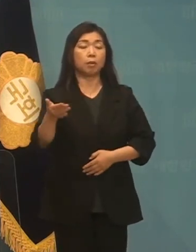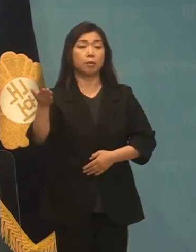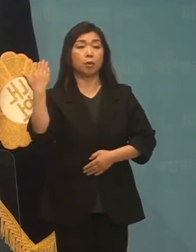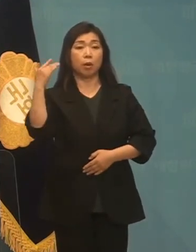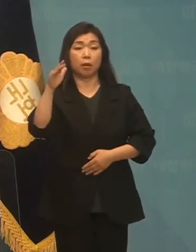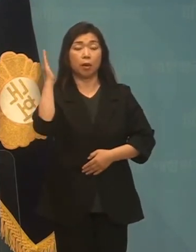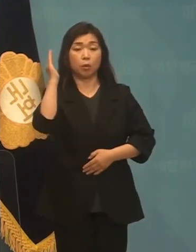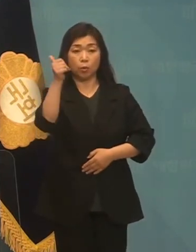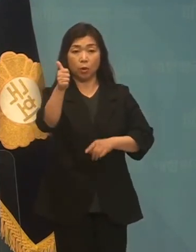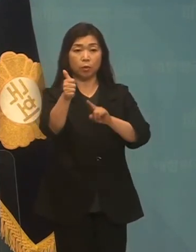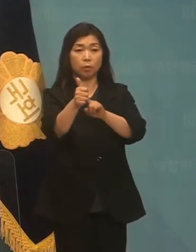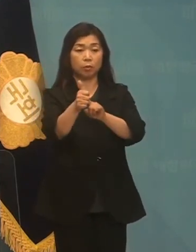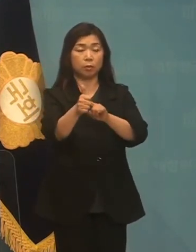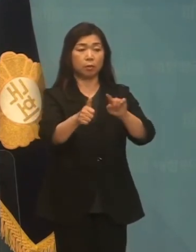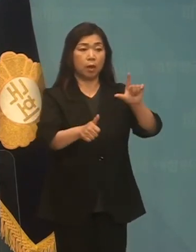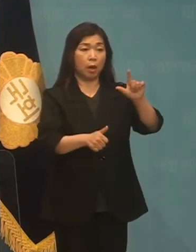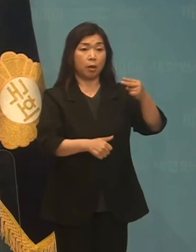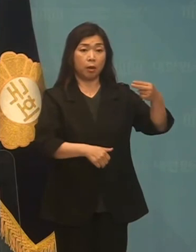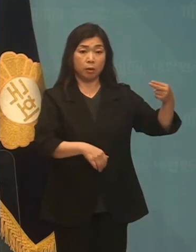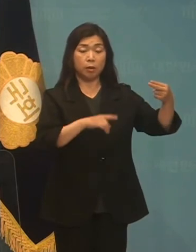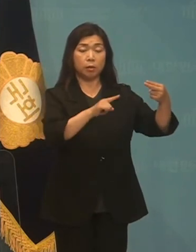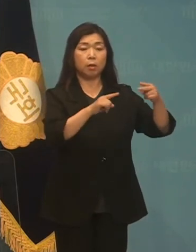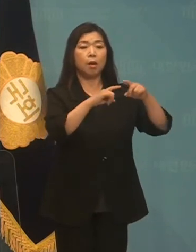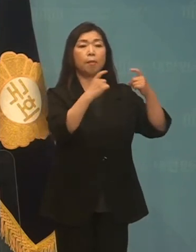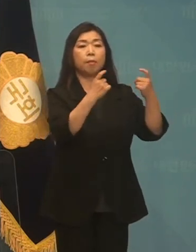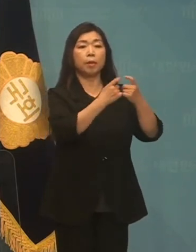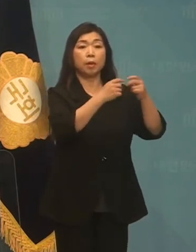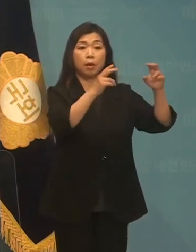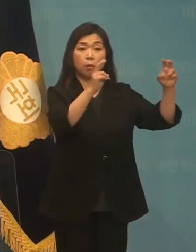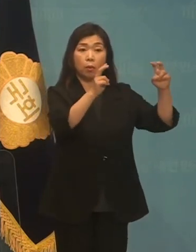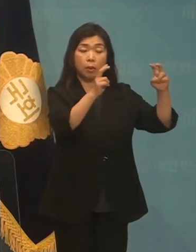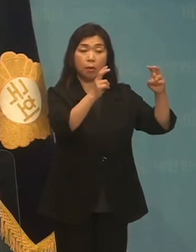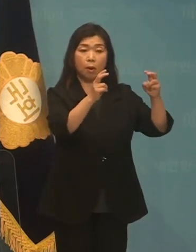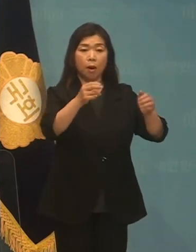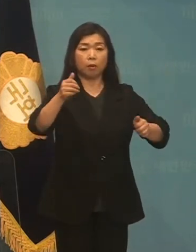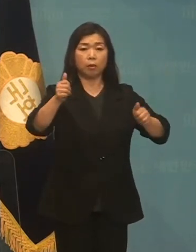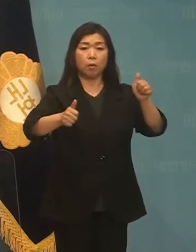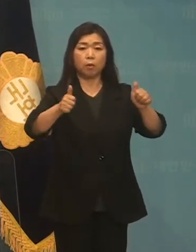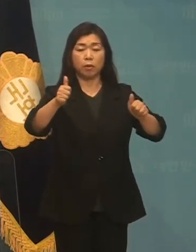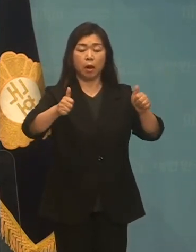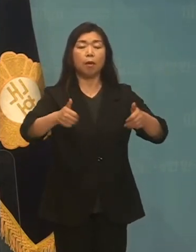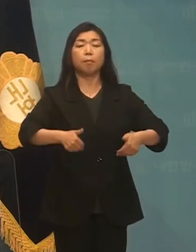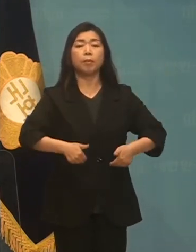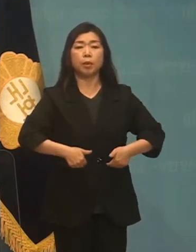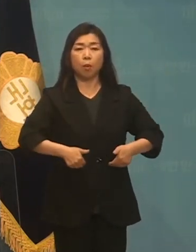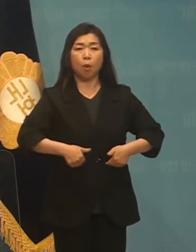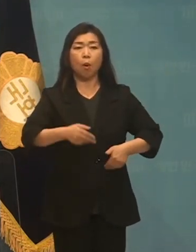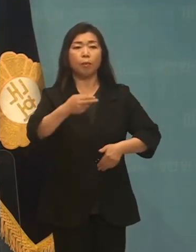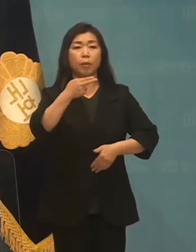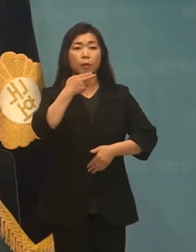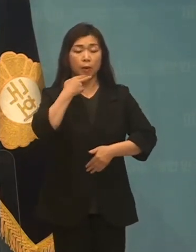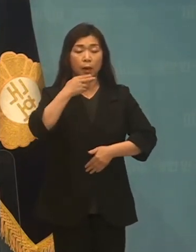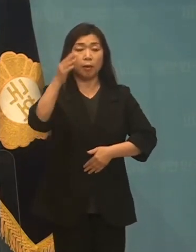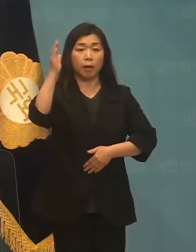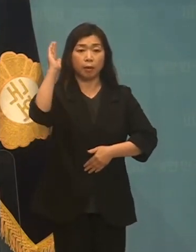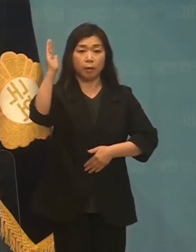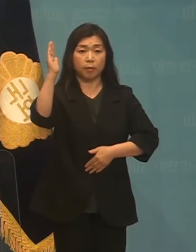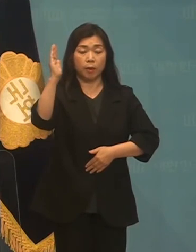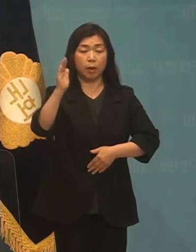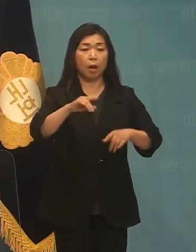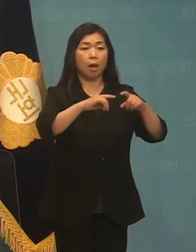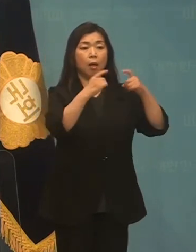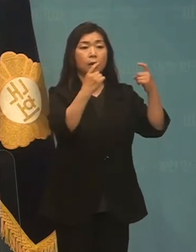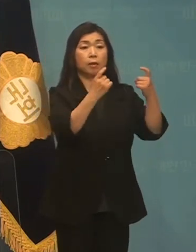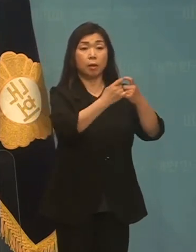대통령은 LH는 민간 회사와 경쟁할 필요가 없다.